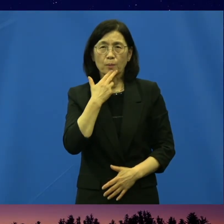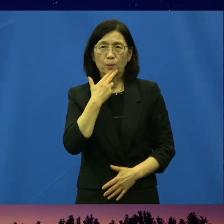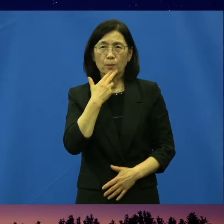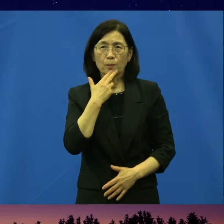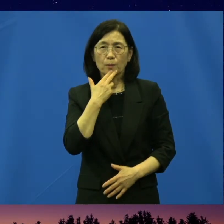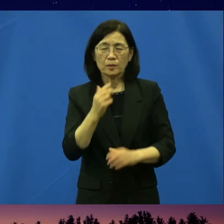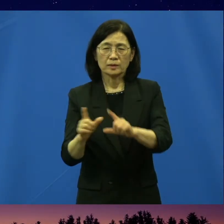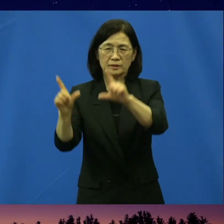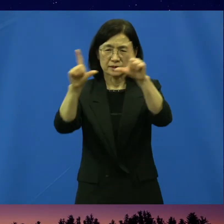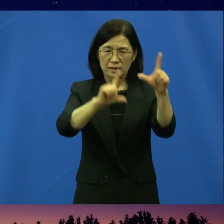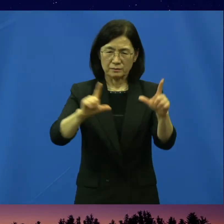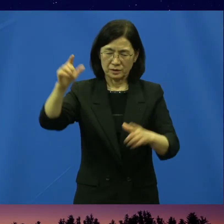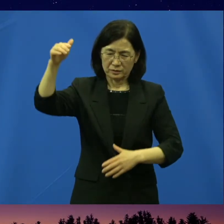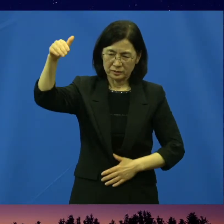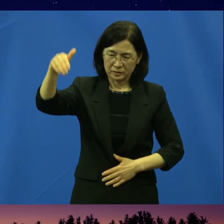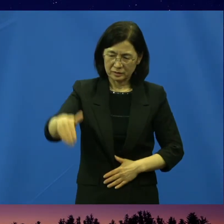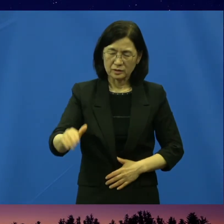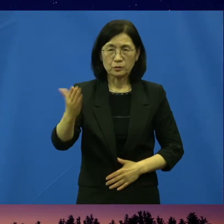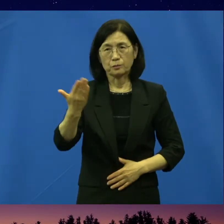거죠.